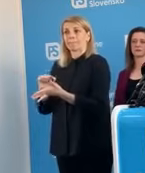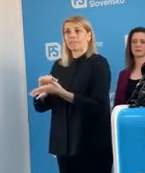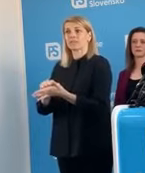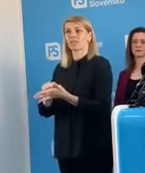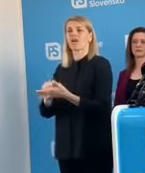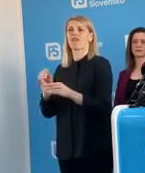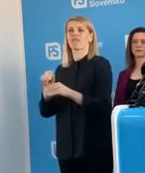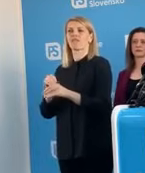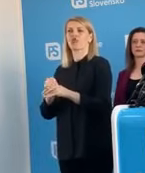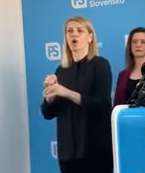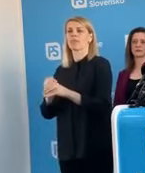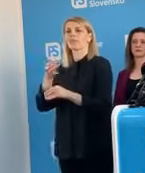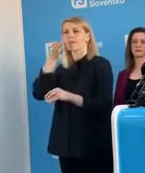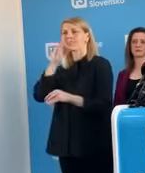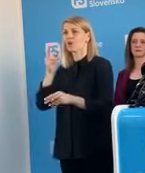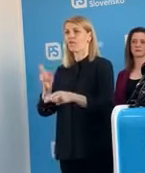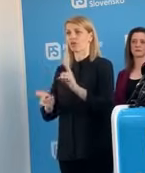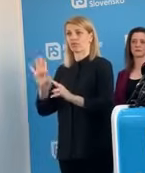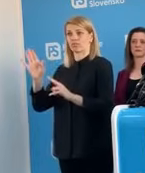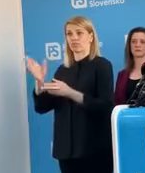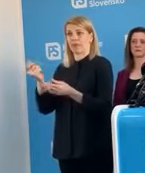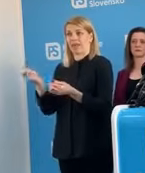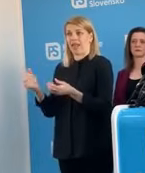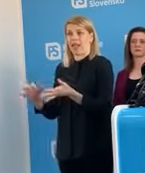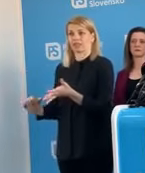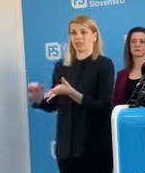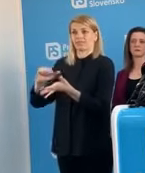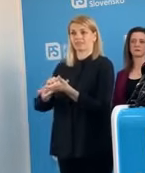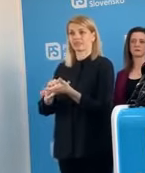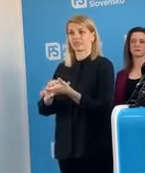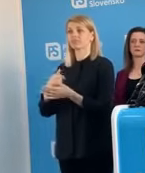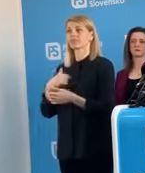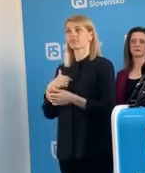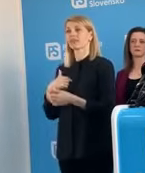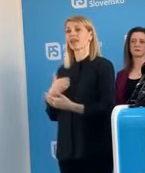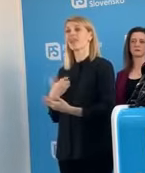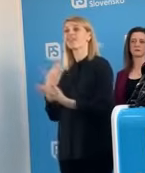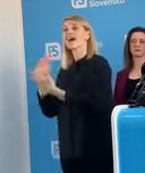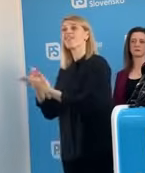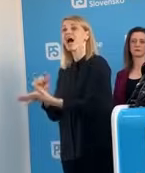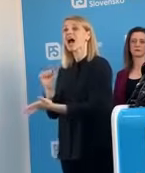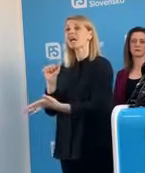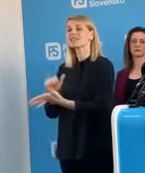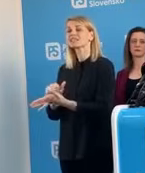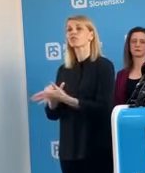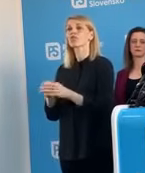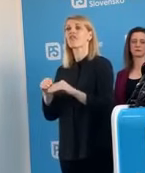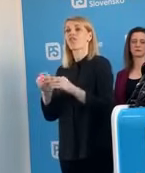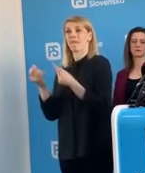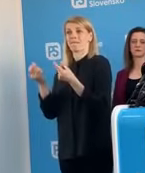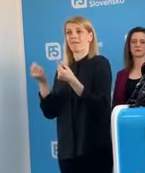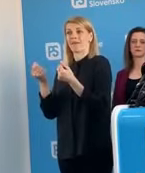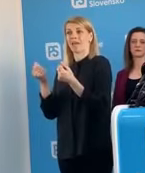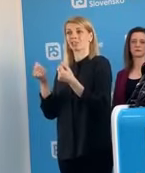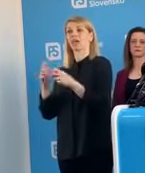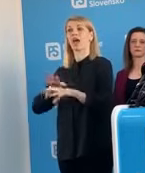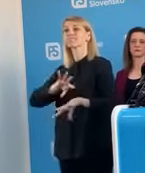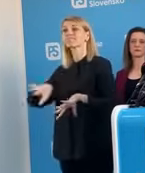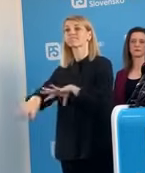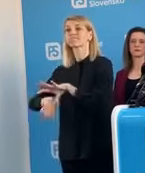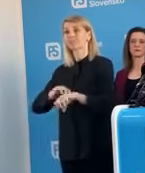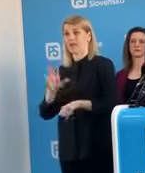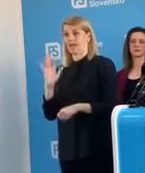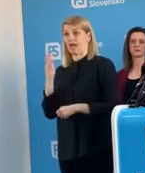štáty, Nemecko, Francúzsko, tak ak my nevieme im zagarantovať, že tie peniaze zo zdrojov nebudú